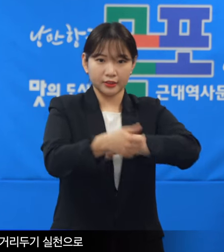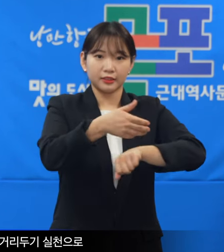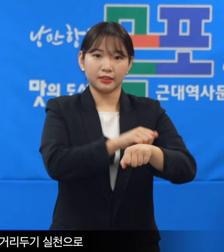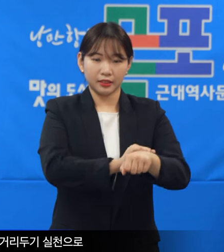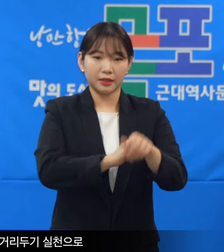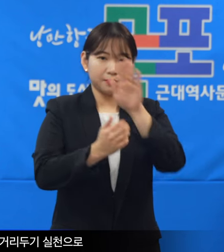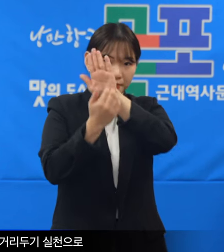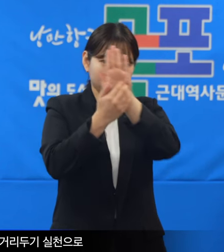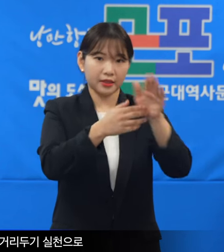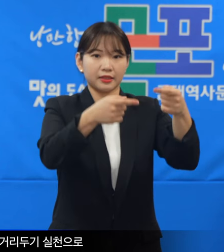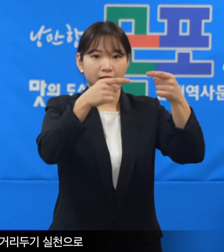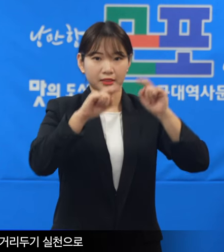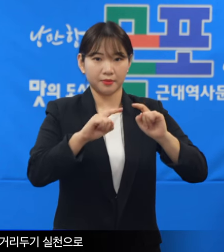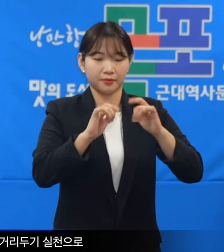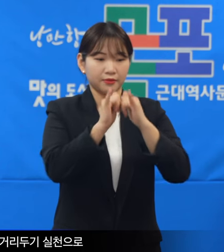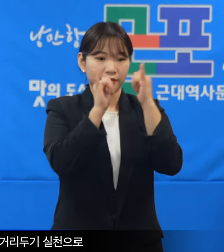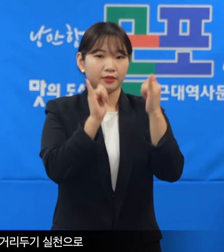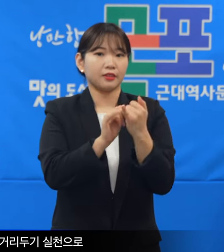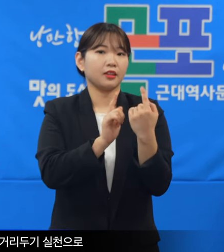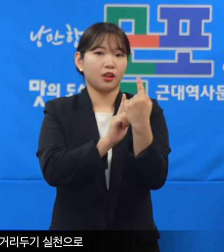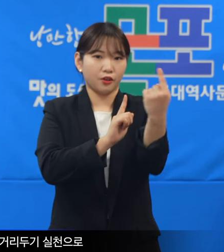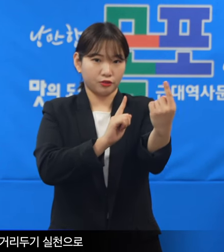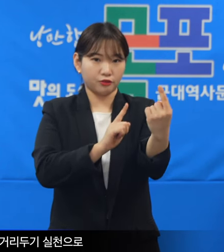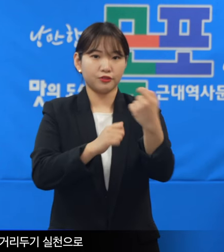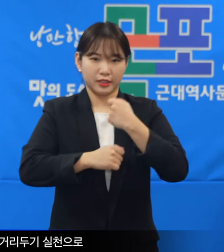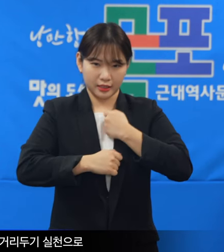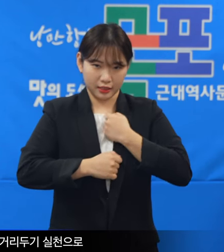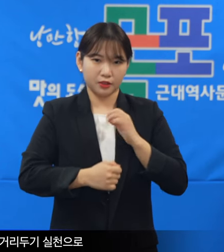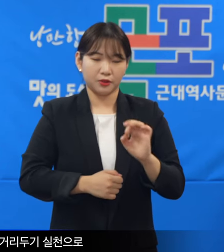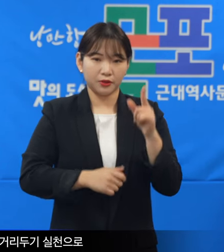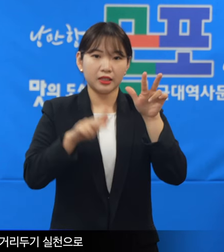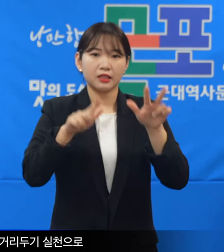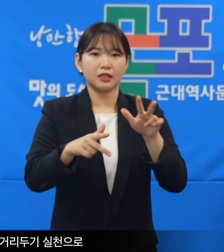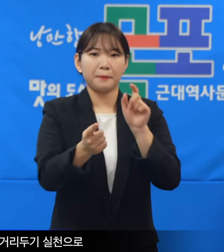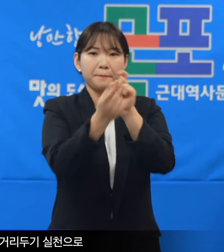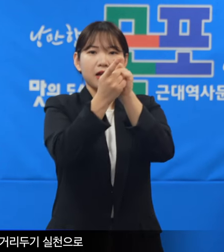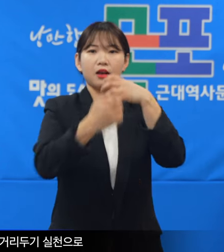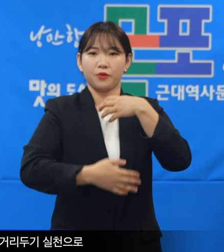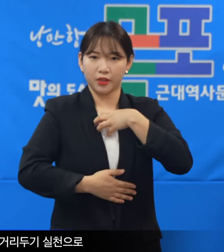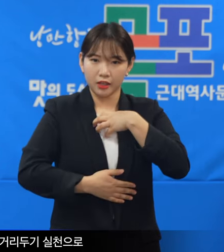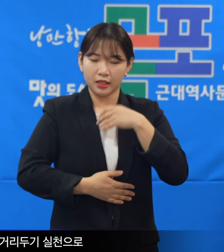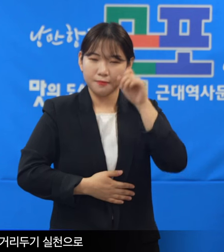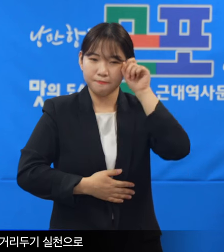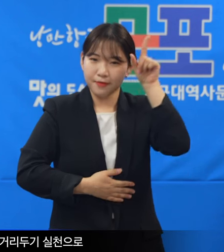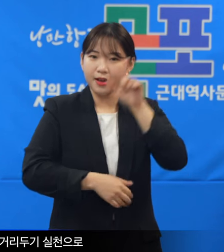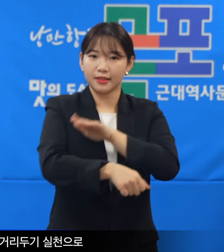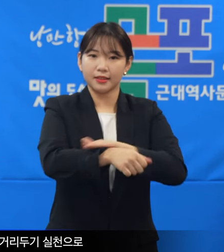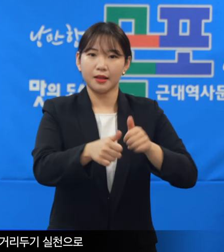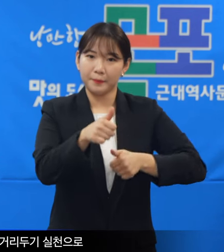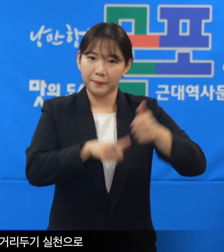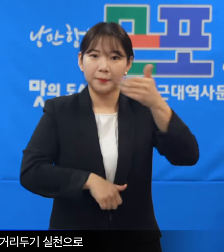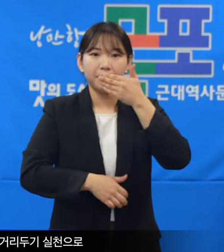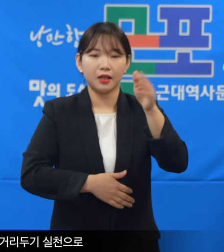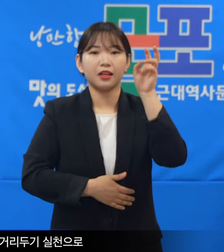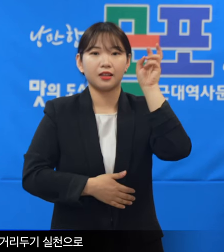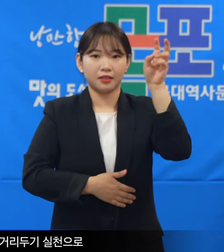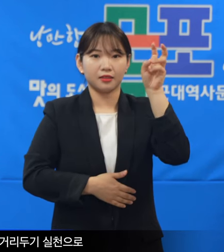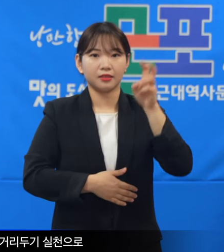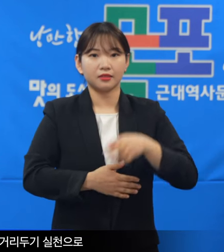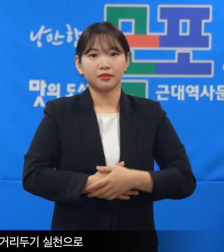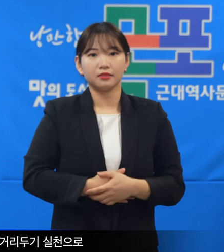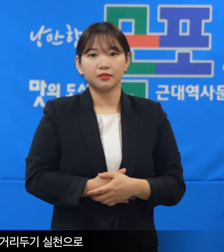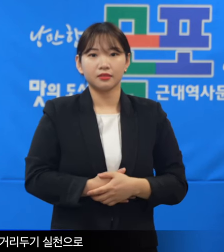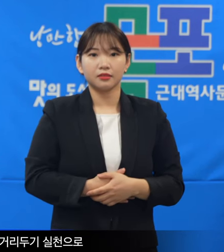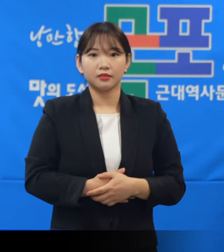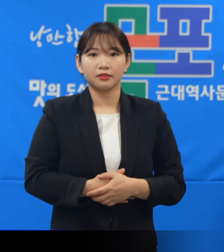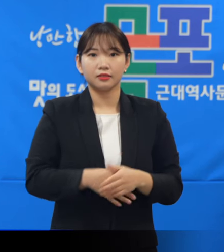적극적인 방역 동참과 사회적 거리두기 실천으로 현재 위기를 슬기롭게 극복 에 나갈